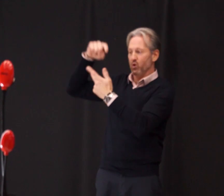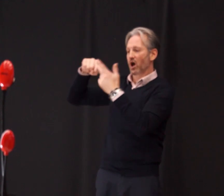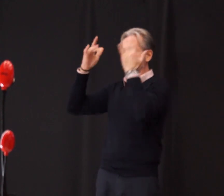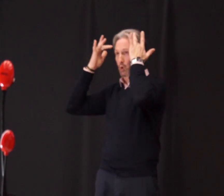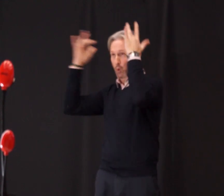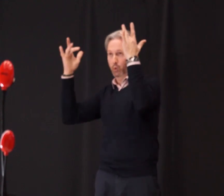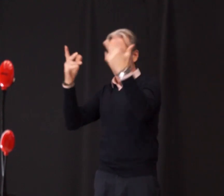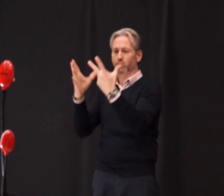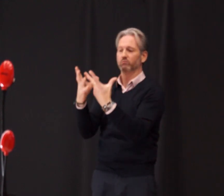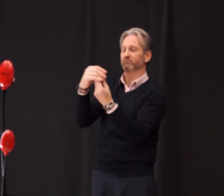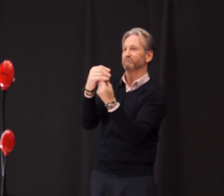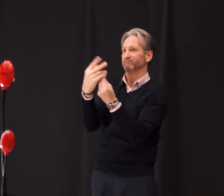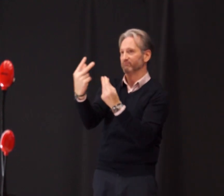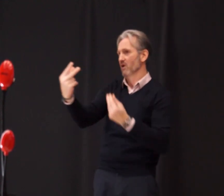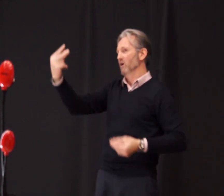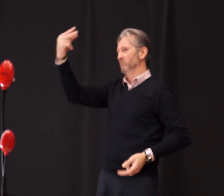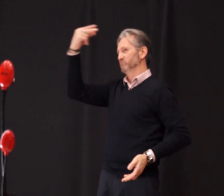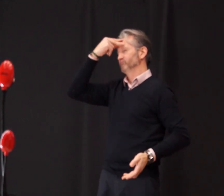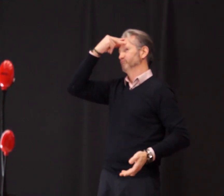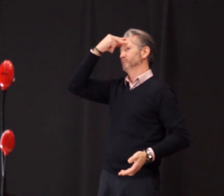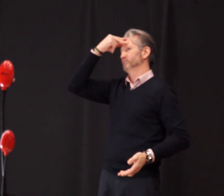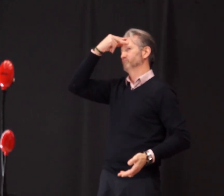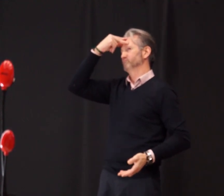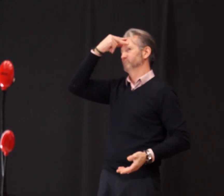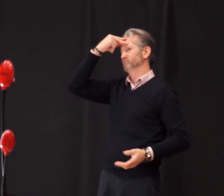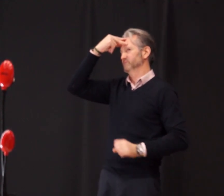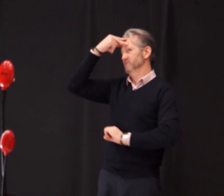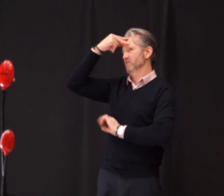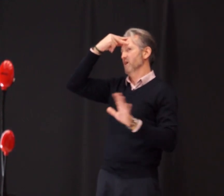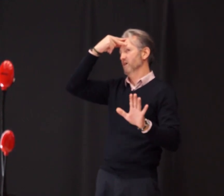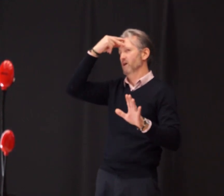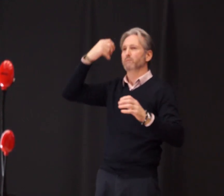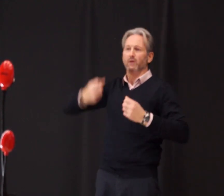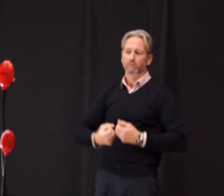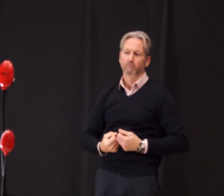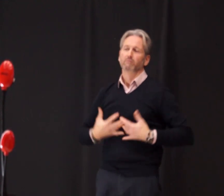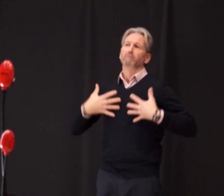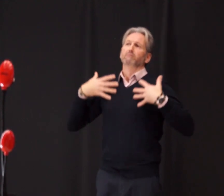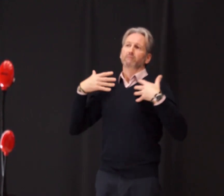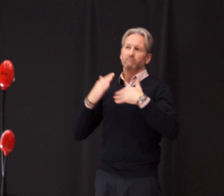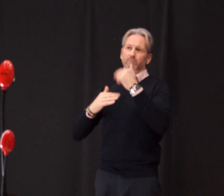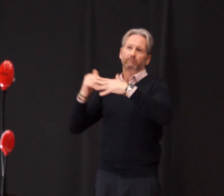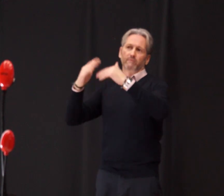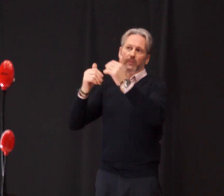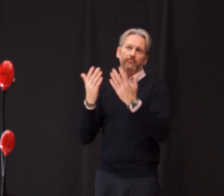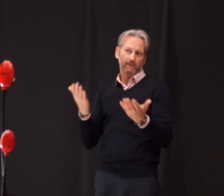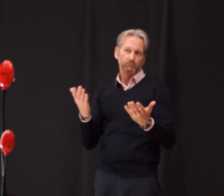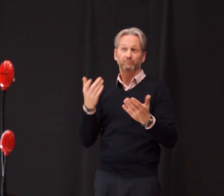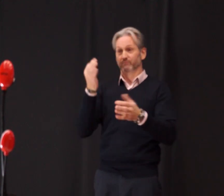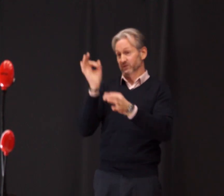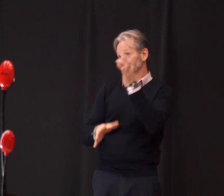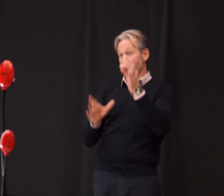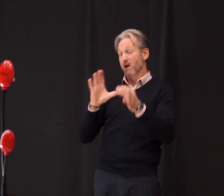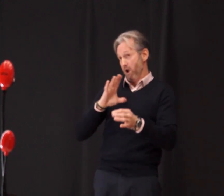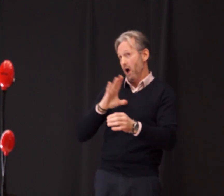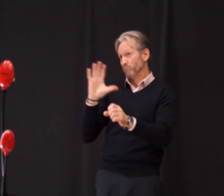plus forte. Donc, pour moi, l'histoire, le passé, la langue et la culture sont des éléments qui sont fondamentaux pour permettre